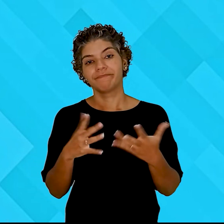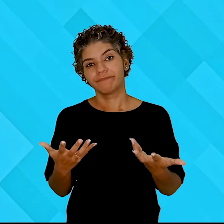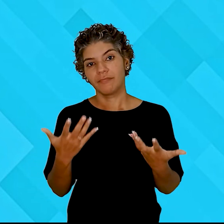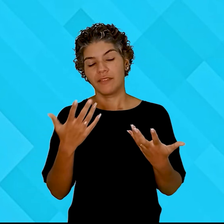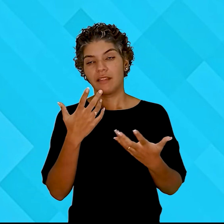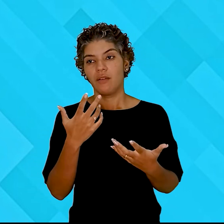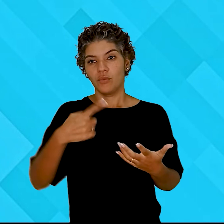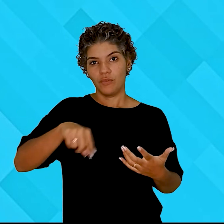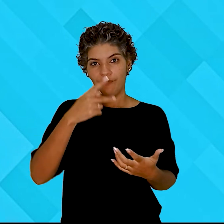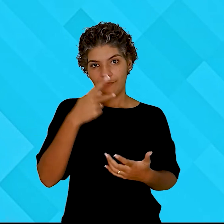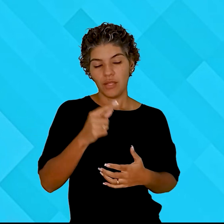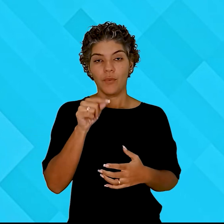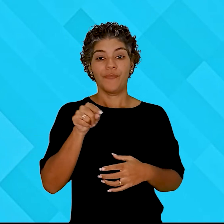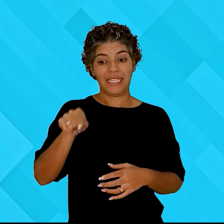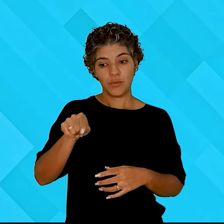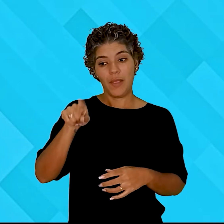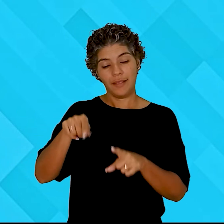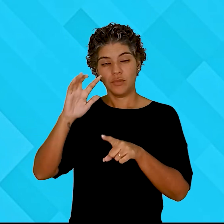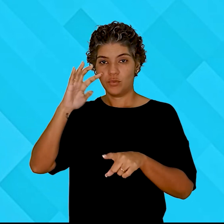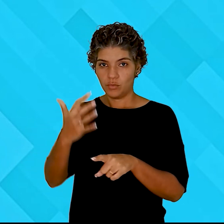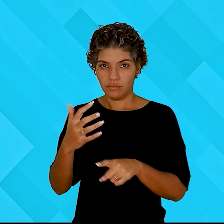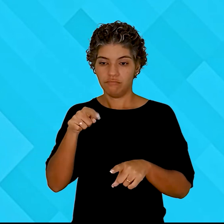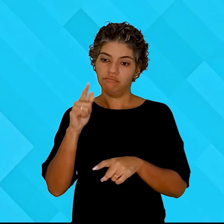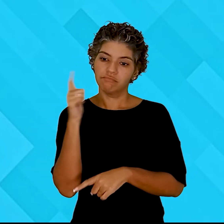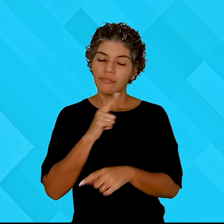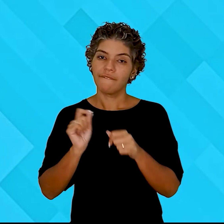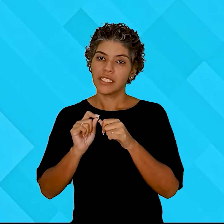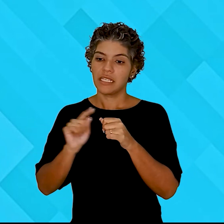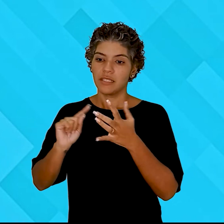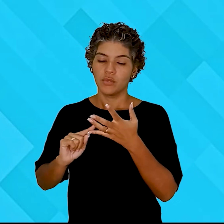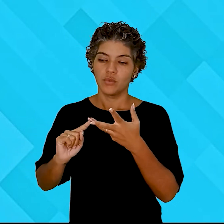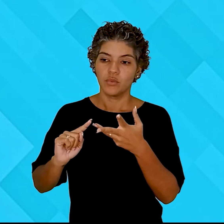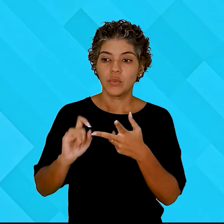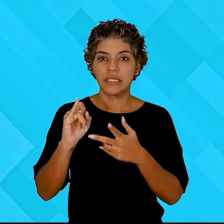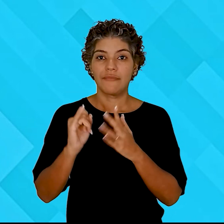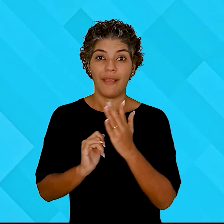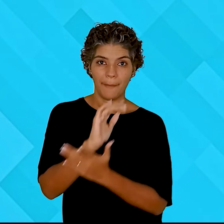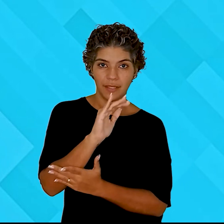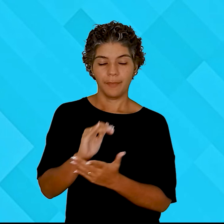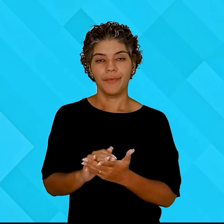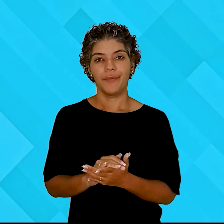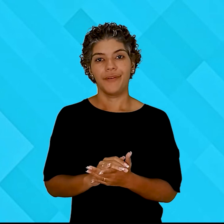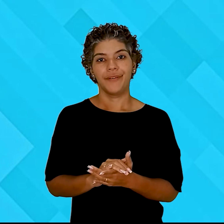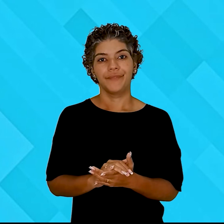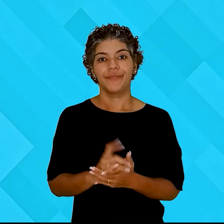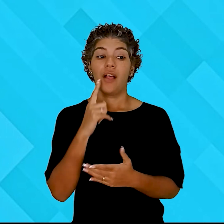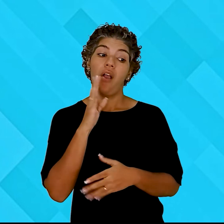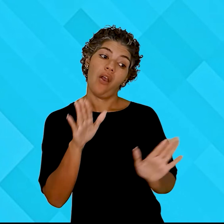opção, você vai ter que fazer isso, senão você vai ser desempregado, a gente diz, olha, agora você é empreendedor. Isso é bom. A gente, de